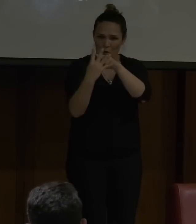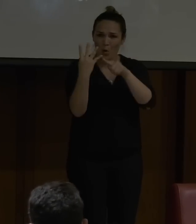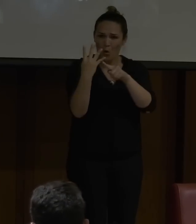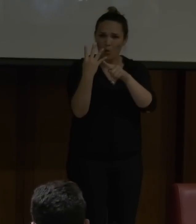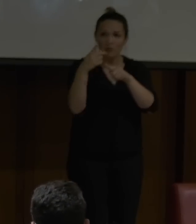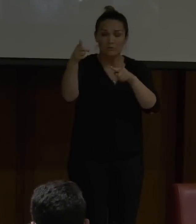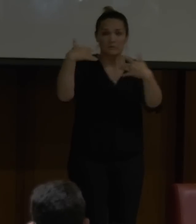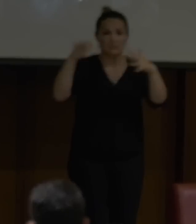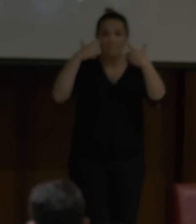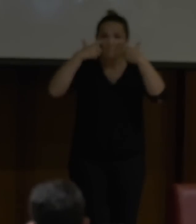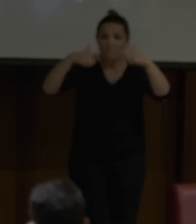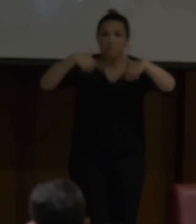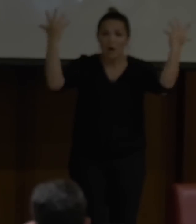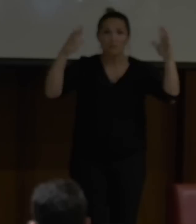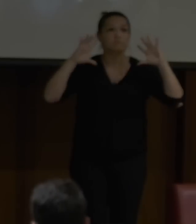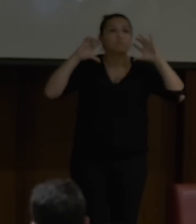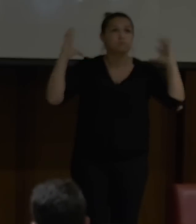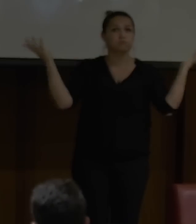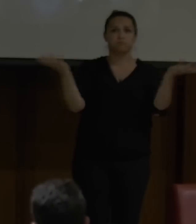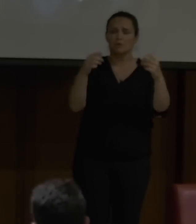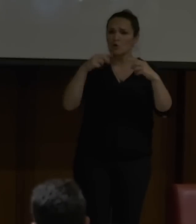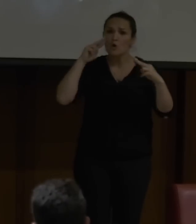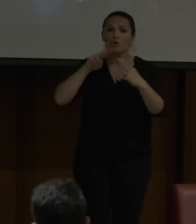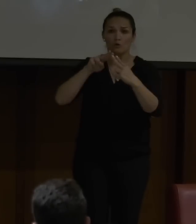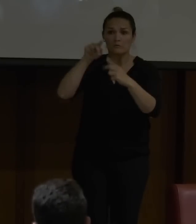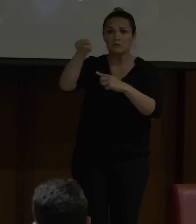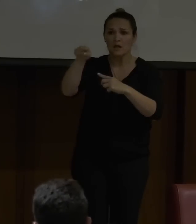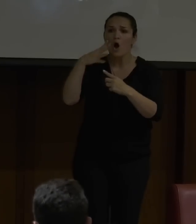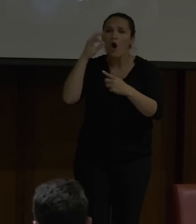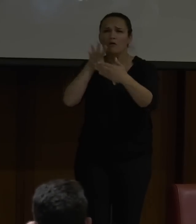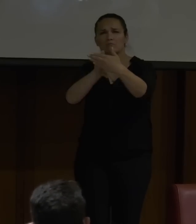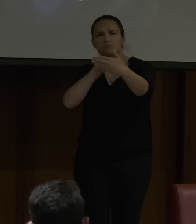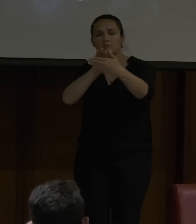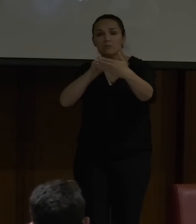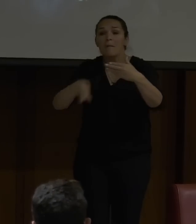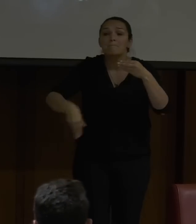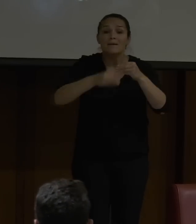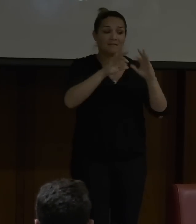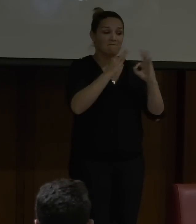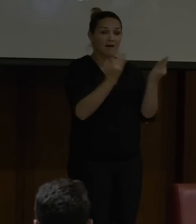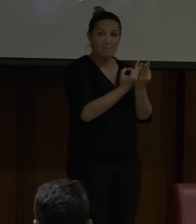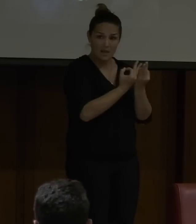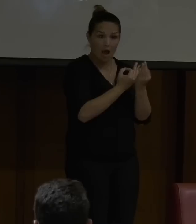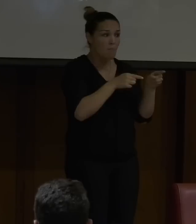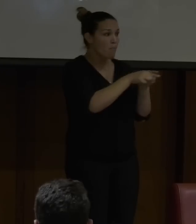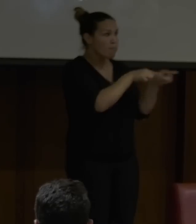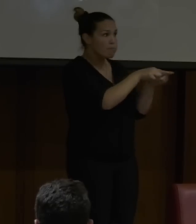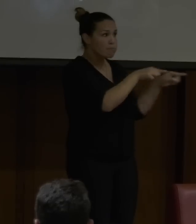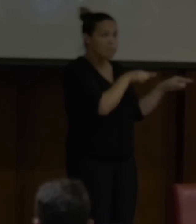ser una leyenda, estaban los Pitres, y estaban los músicos de la familia,